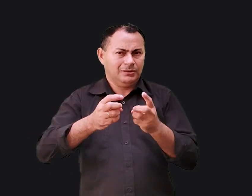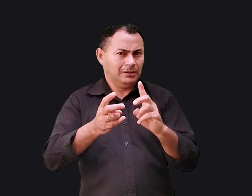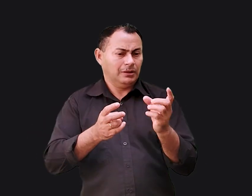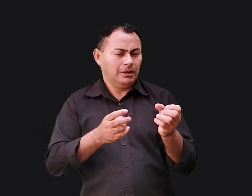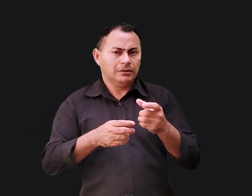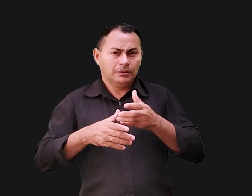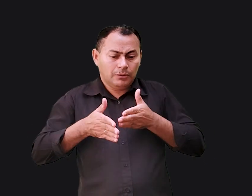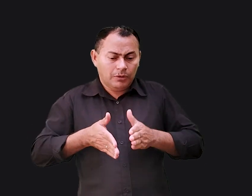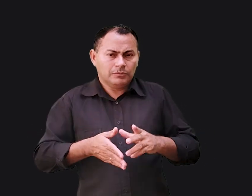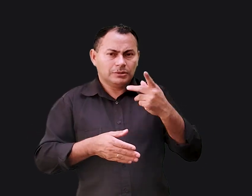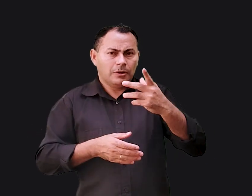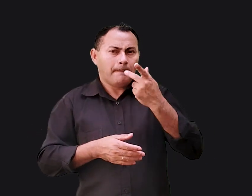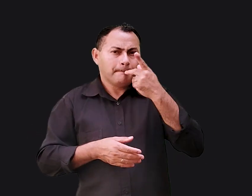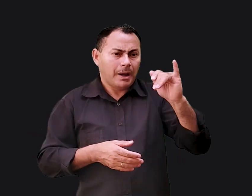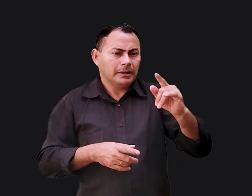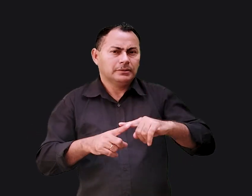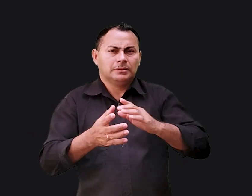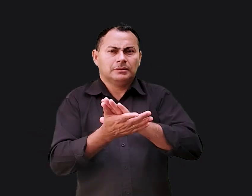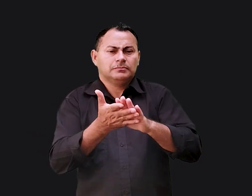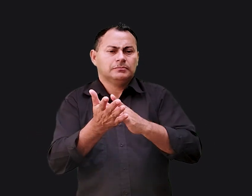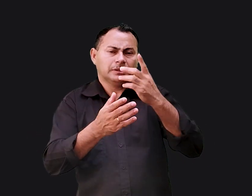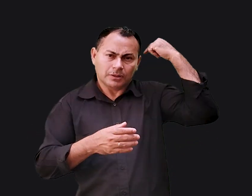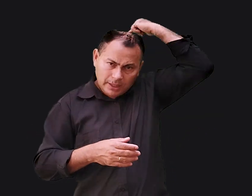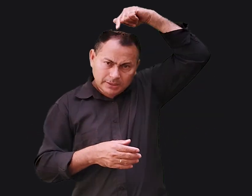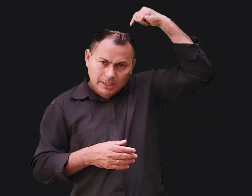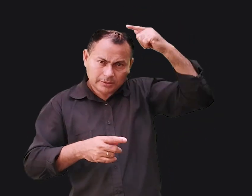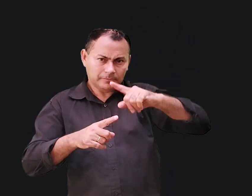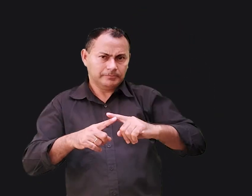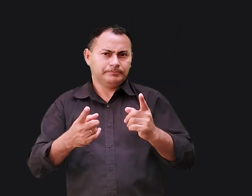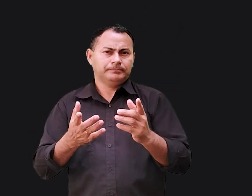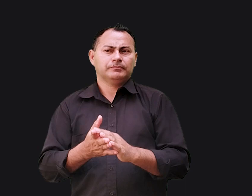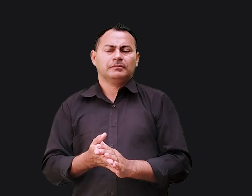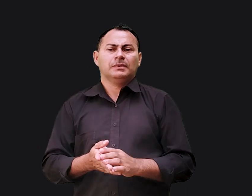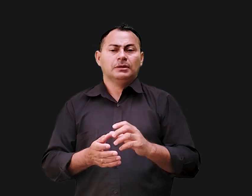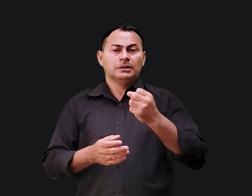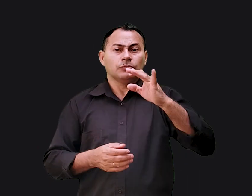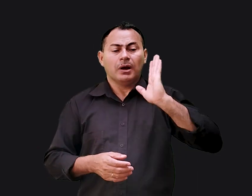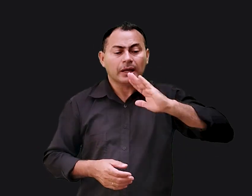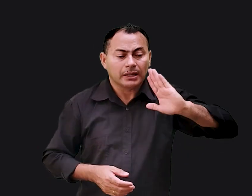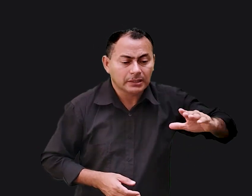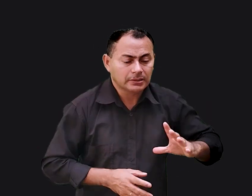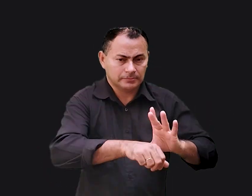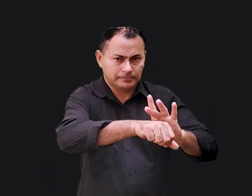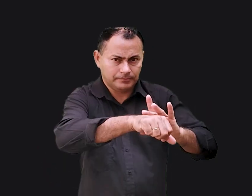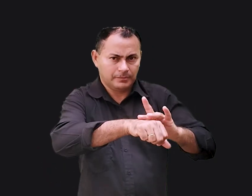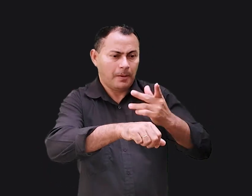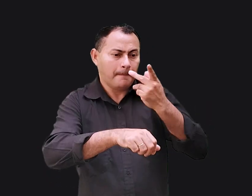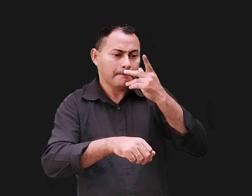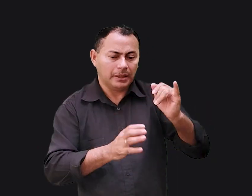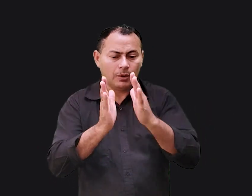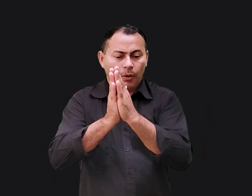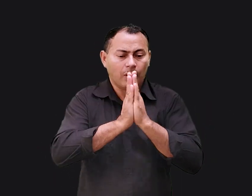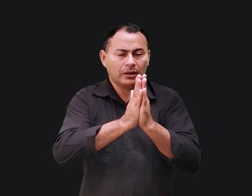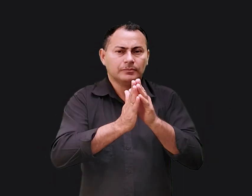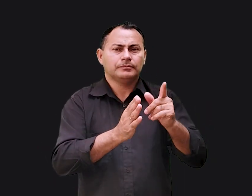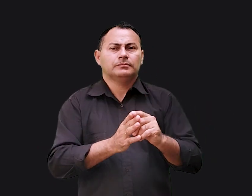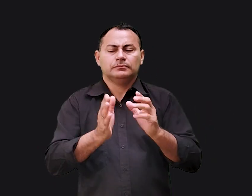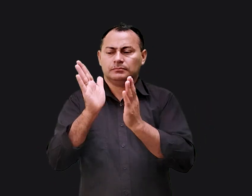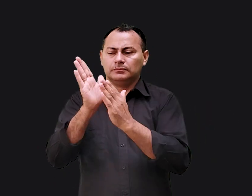herda um novo nascimento dos seus pais, nem de alguém santo. Se uma criança estiver doente e seu pai orar por ela, prometendo